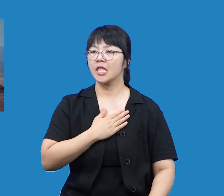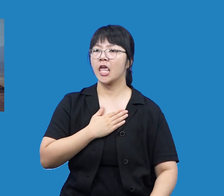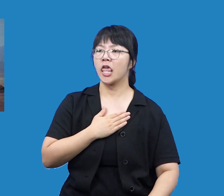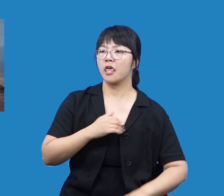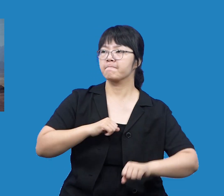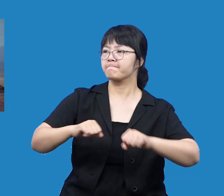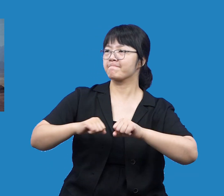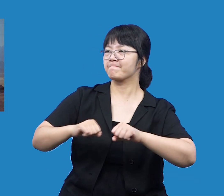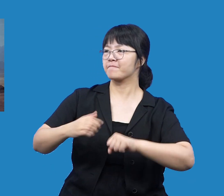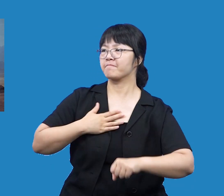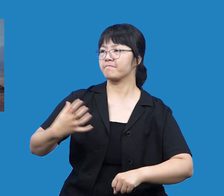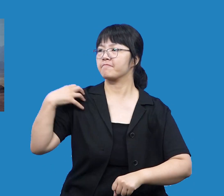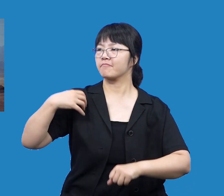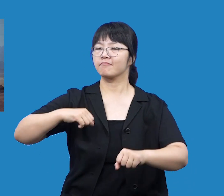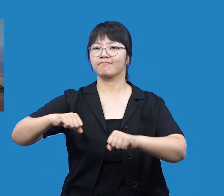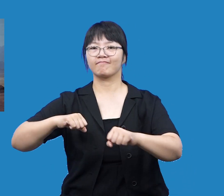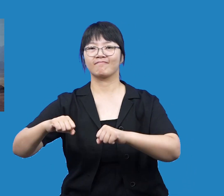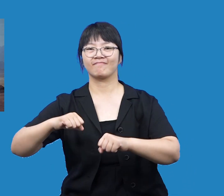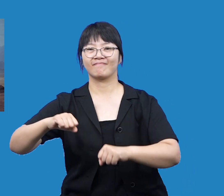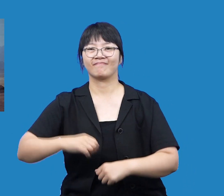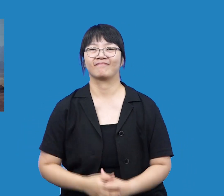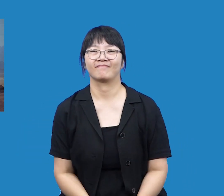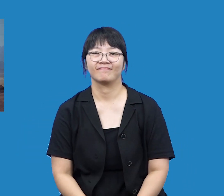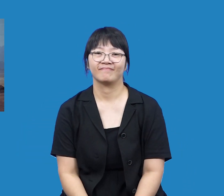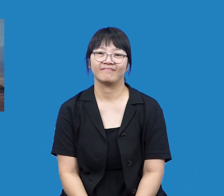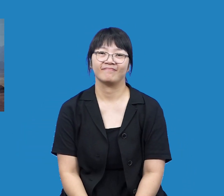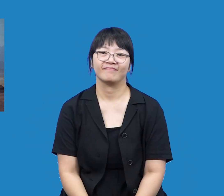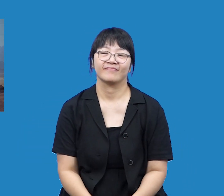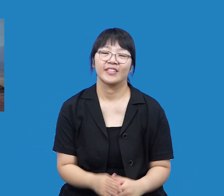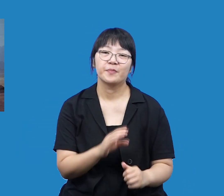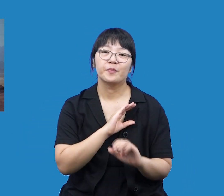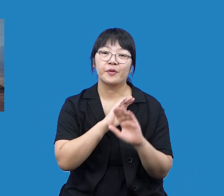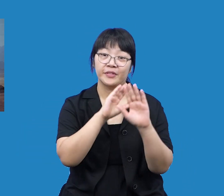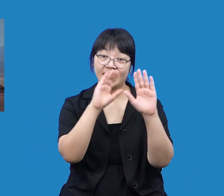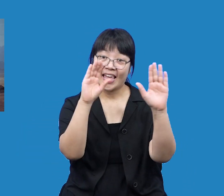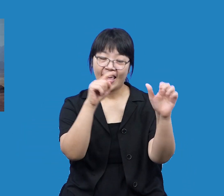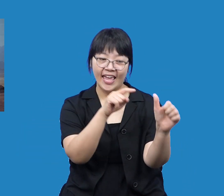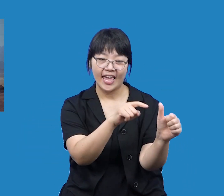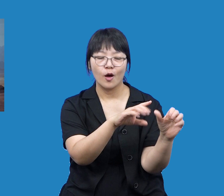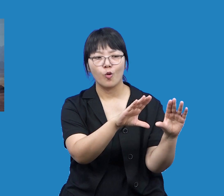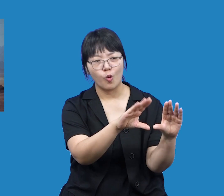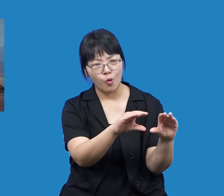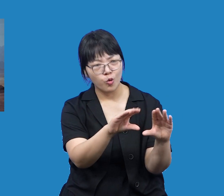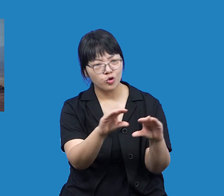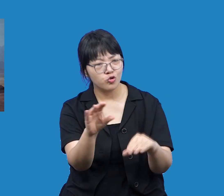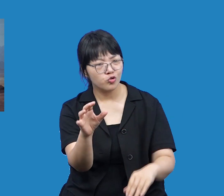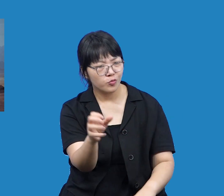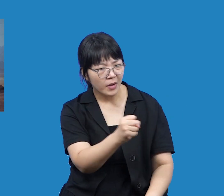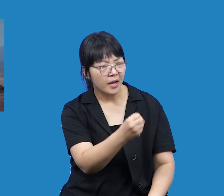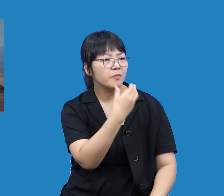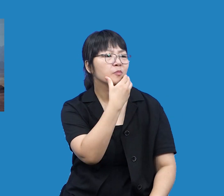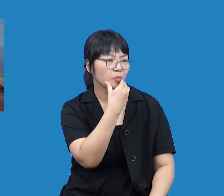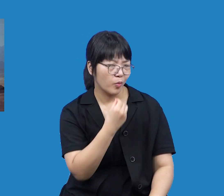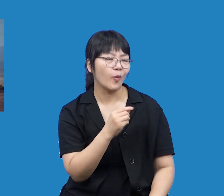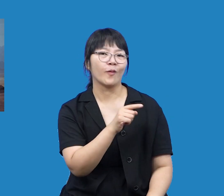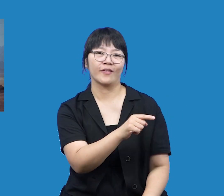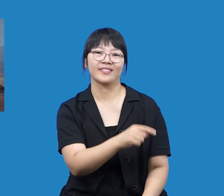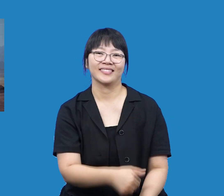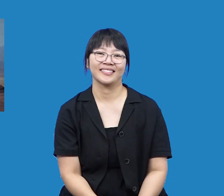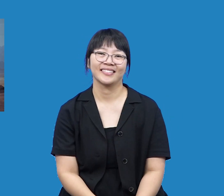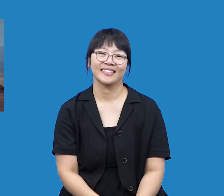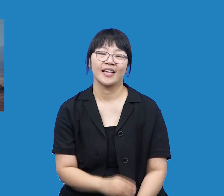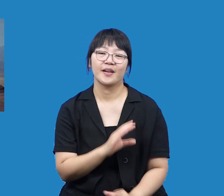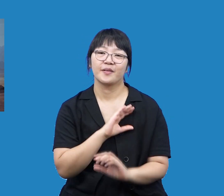있어도 돼. 내가 변호하마. 이것이 바로 모세의 온유함의 축복이었던 것입니다.